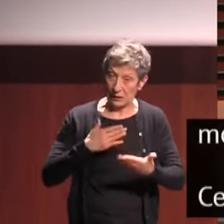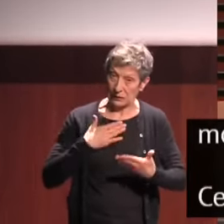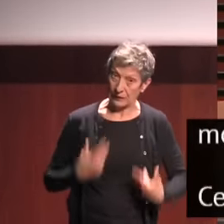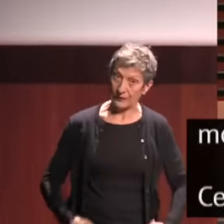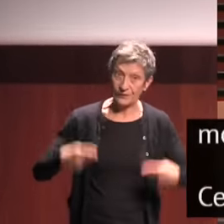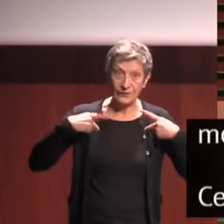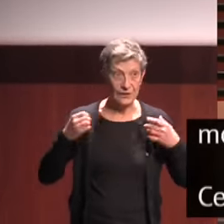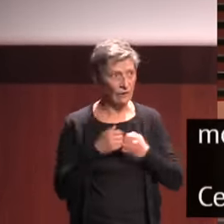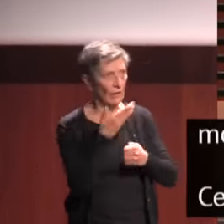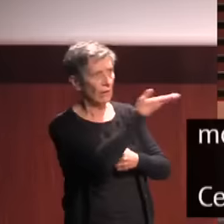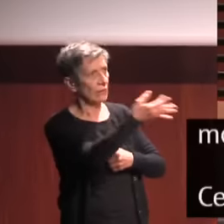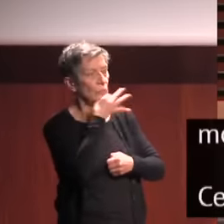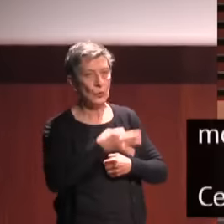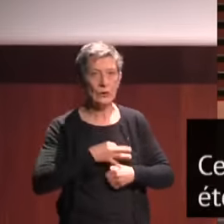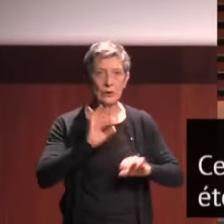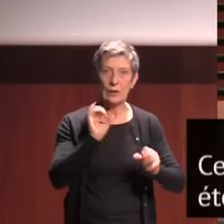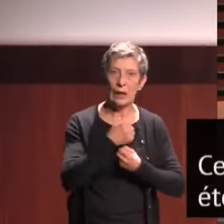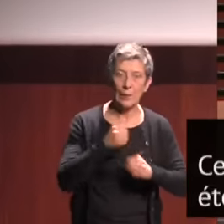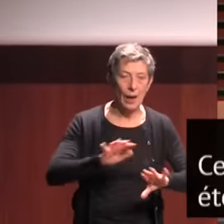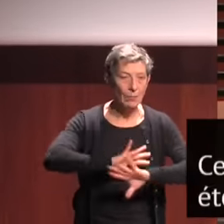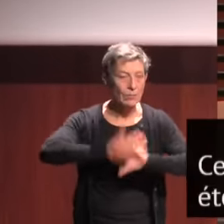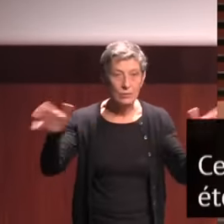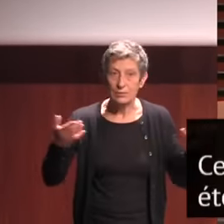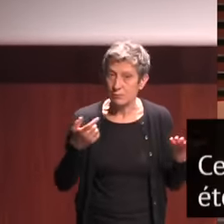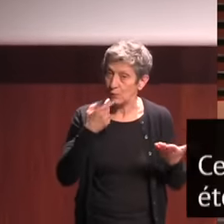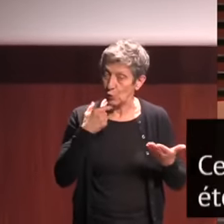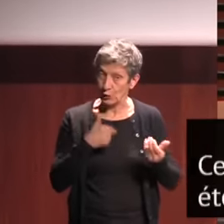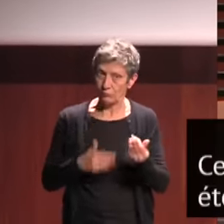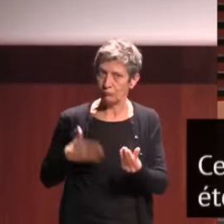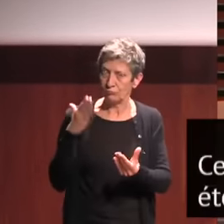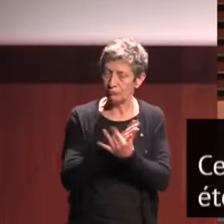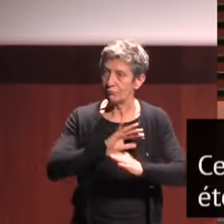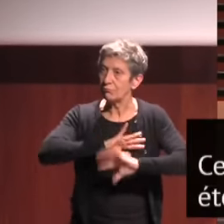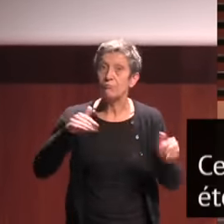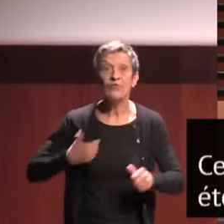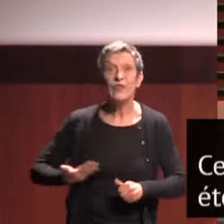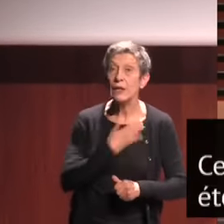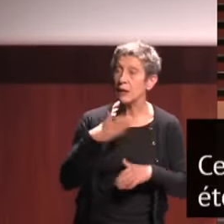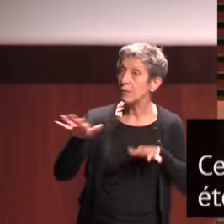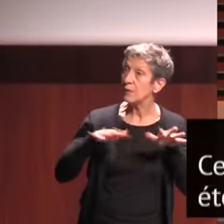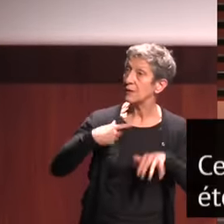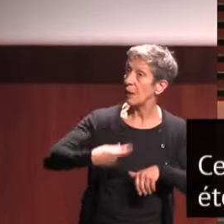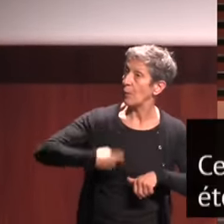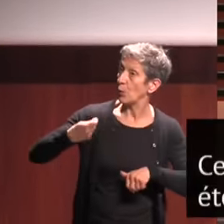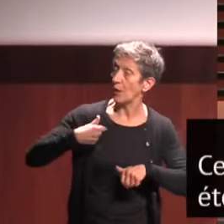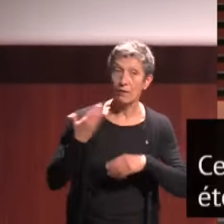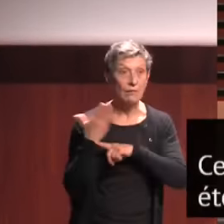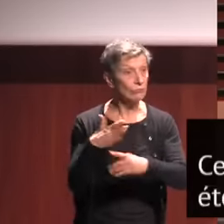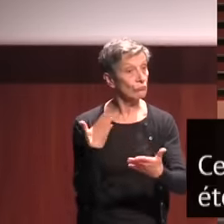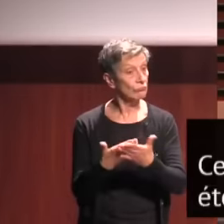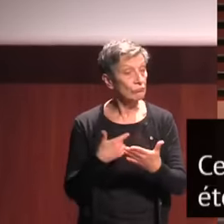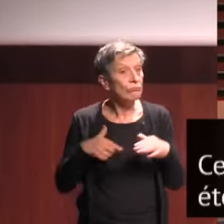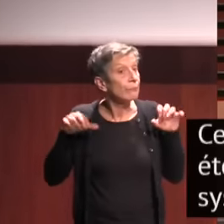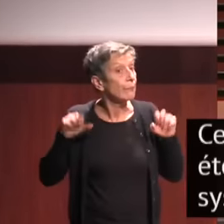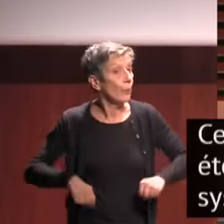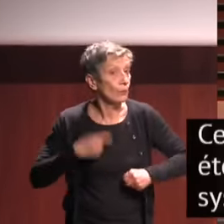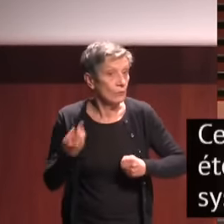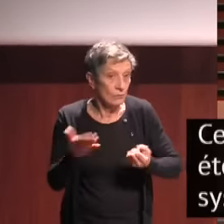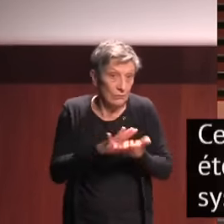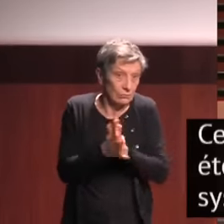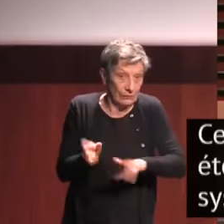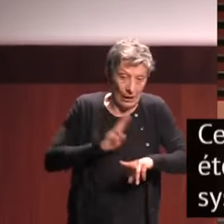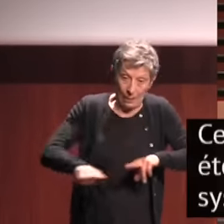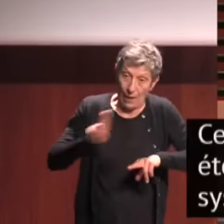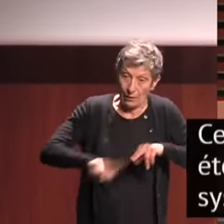c'est aussi agir sur les préjudices provoqués, notamment par le système éducatif, et se rentrer alors dans un processus de réparation